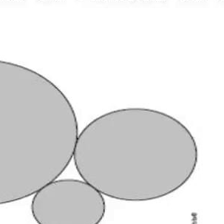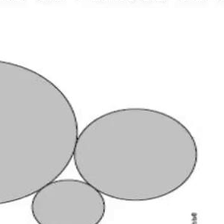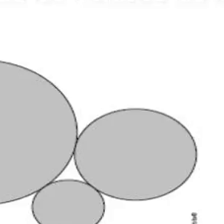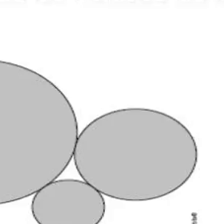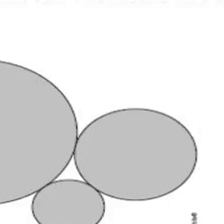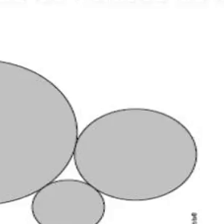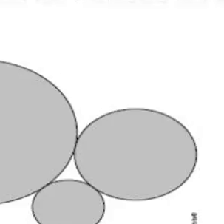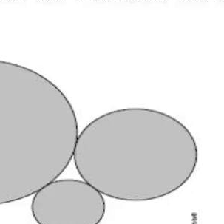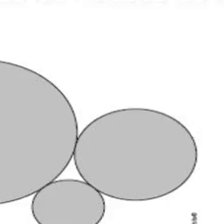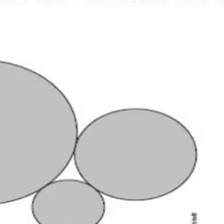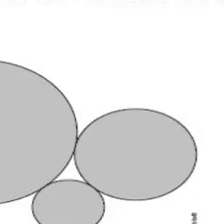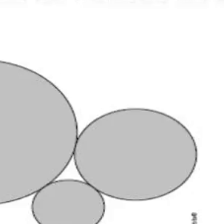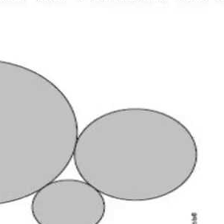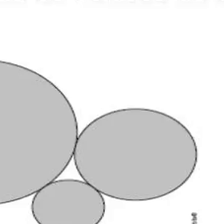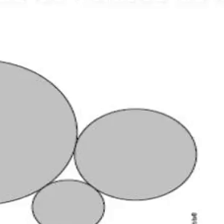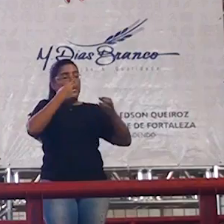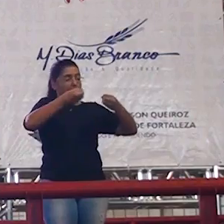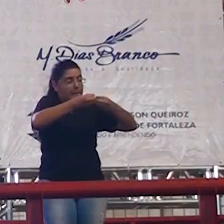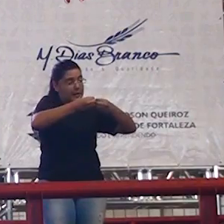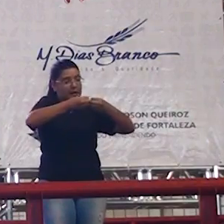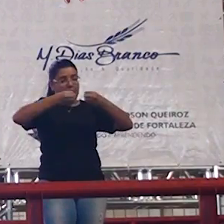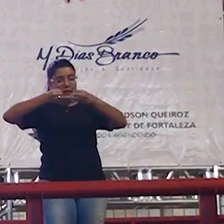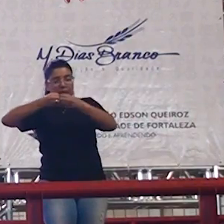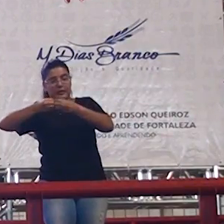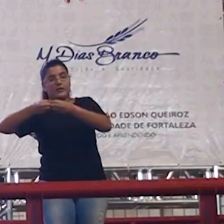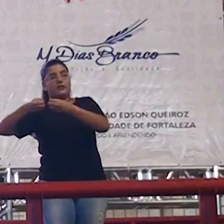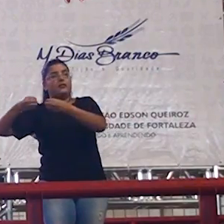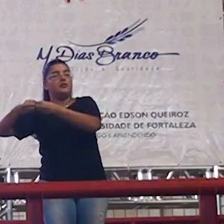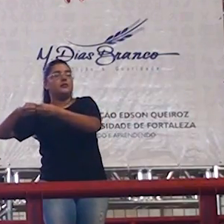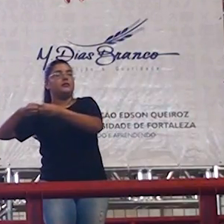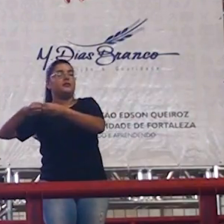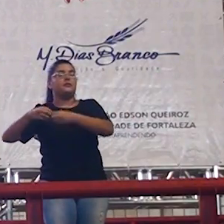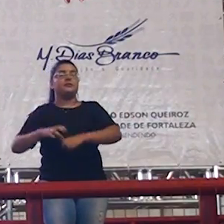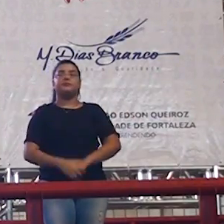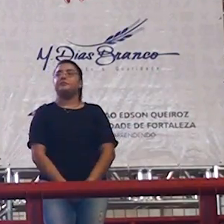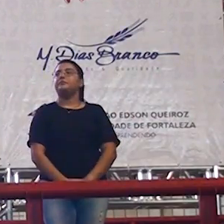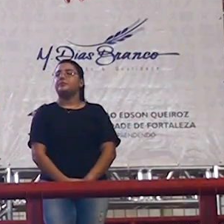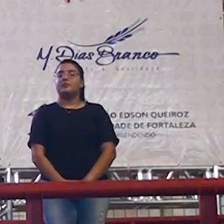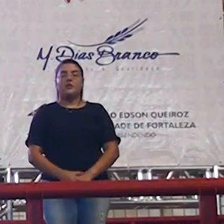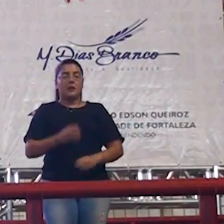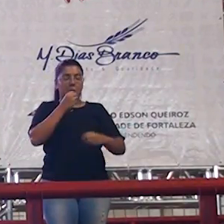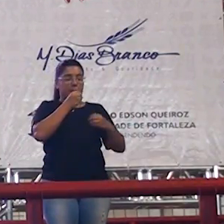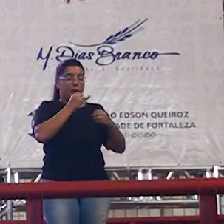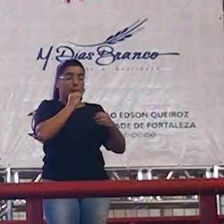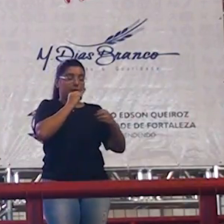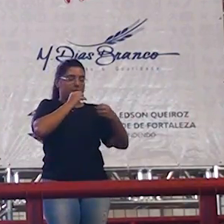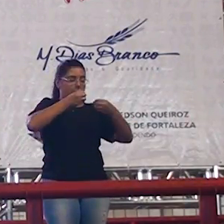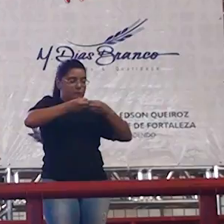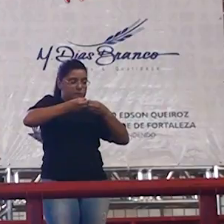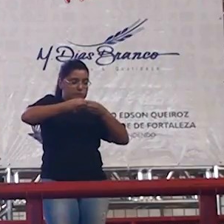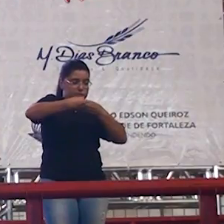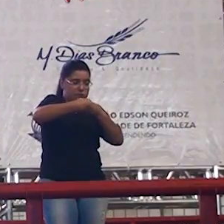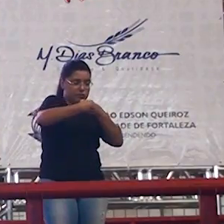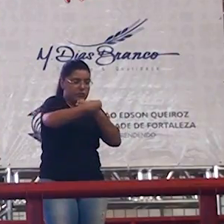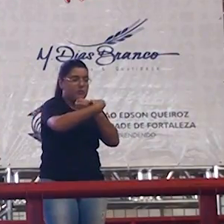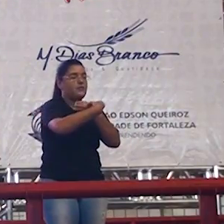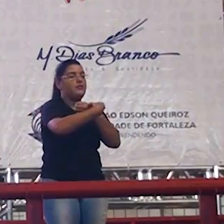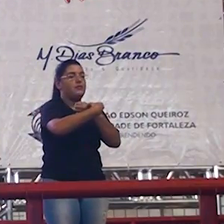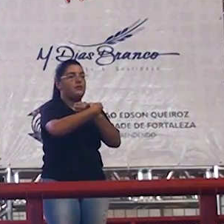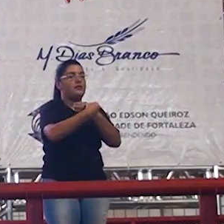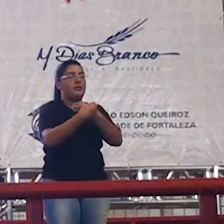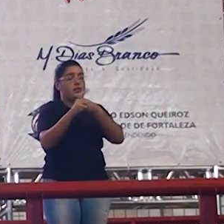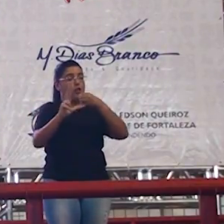tangentes? Que eles encostam em apenas um ponto. Ser tangente é